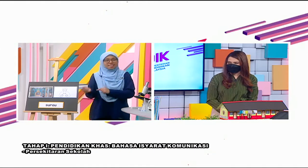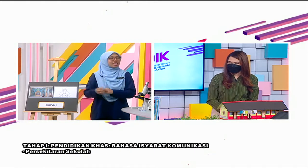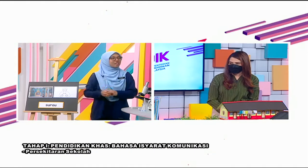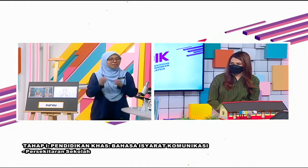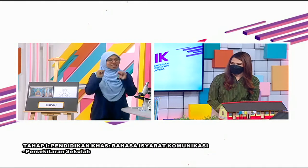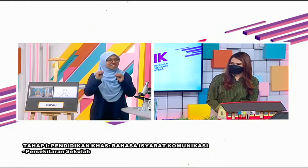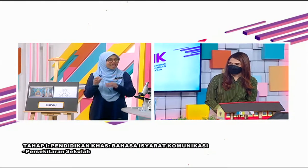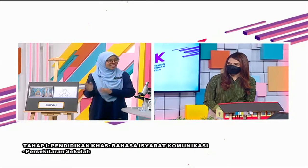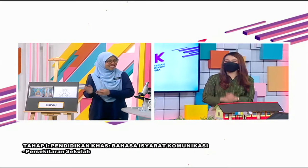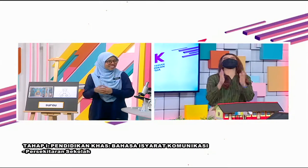saya mengajar.